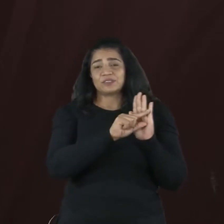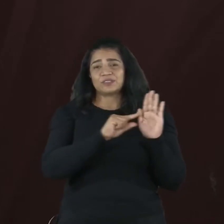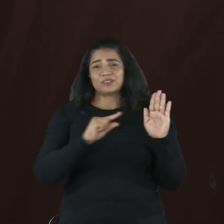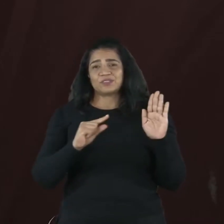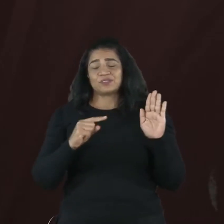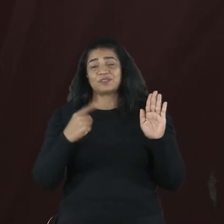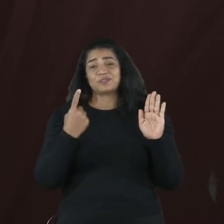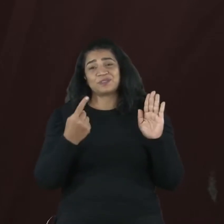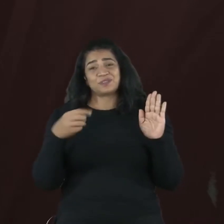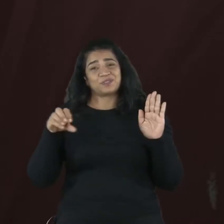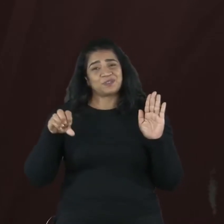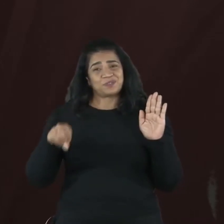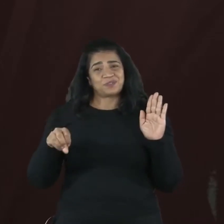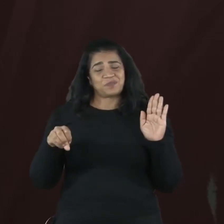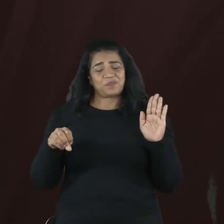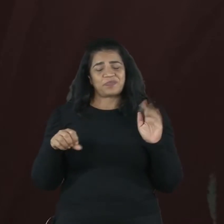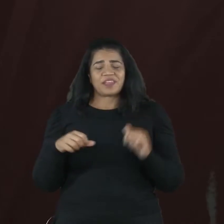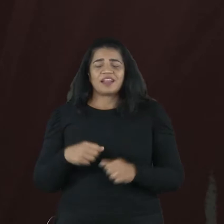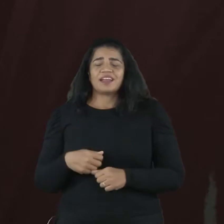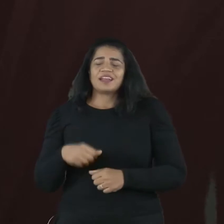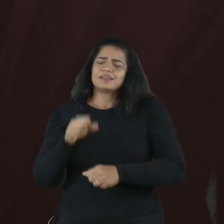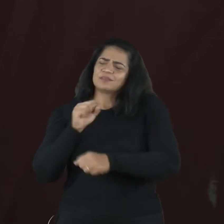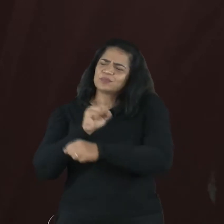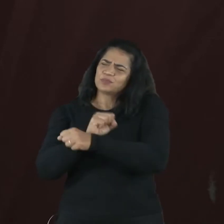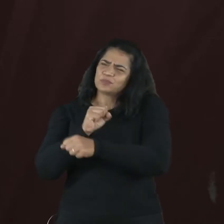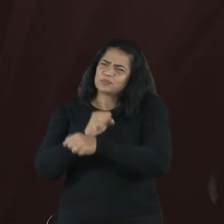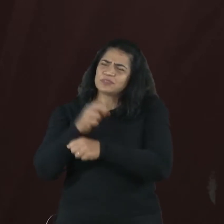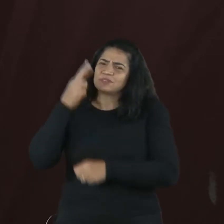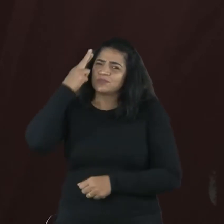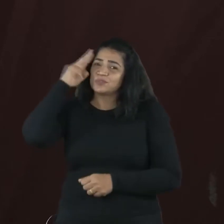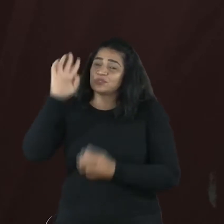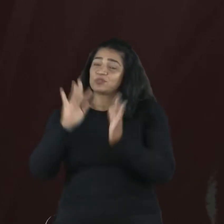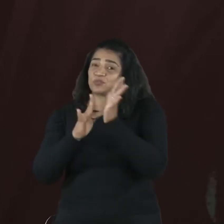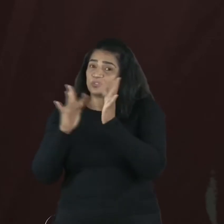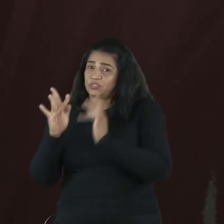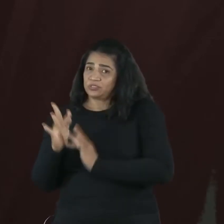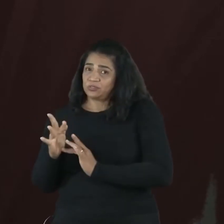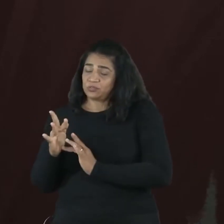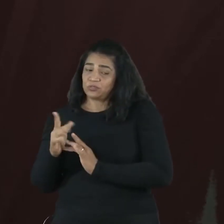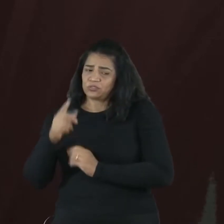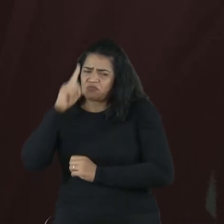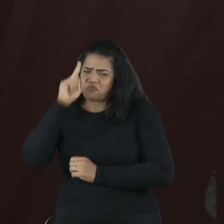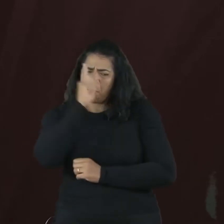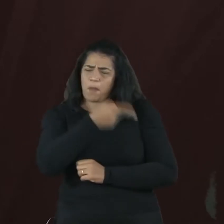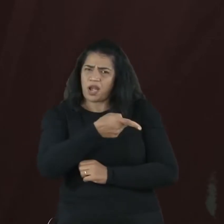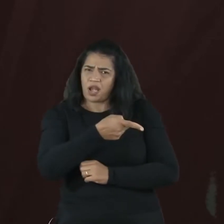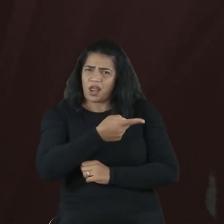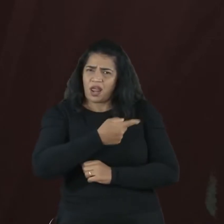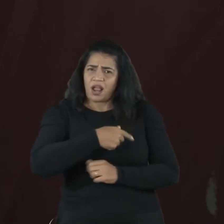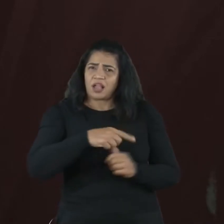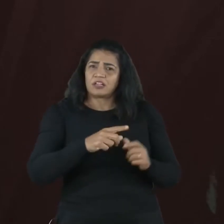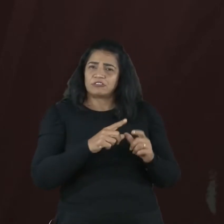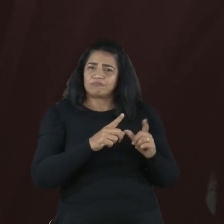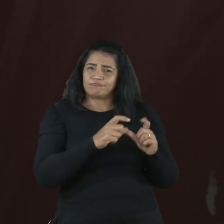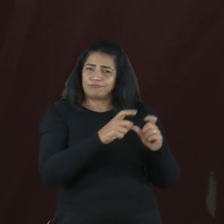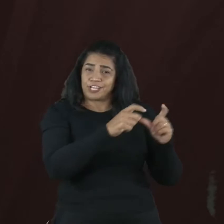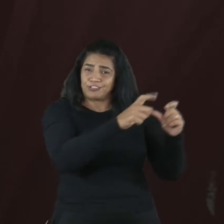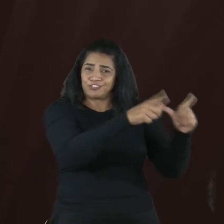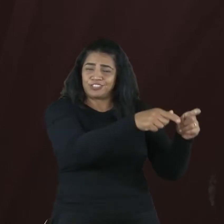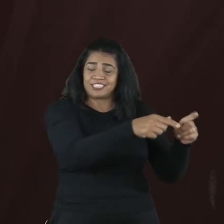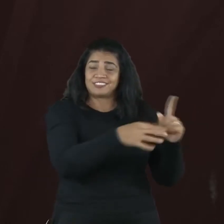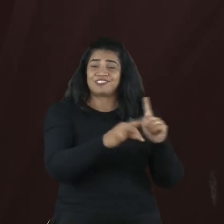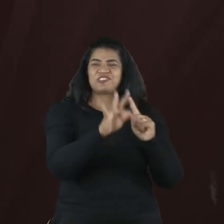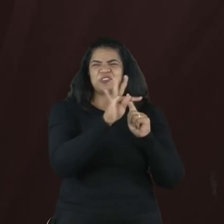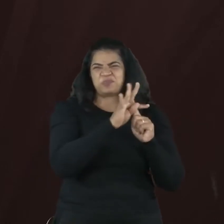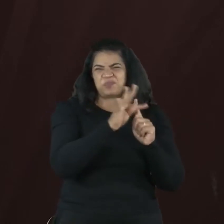versículo 19, espero, porém, no Senhor Jesus, mandar-vos Timóteo o mais breve possível, a fim de que eu me sinta animado